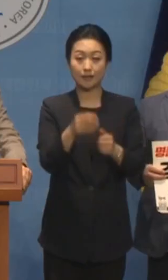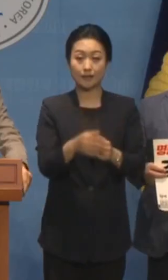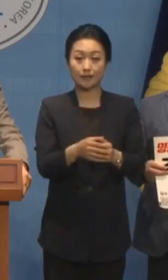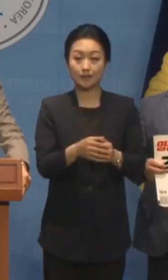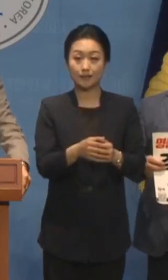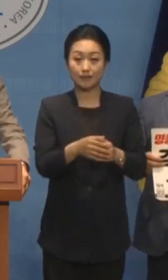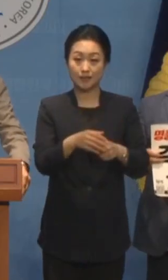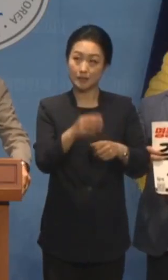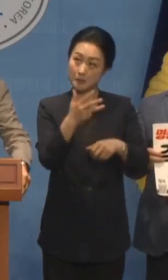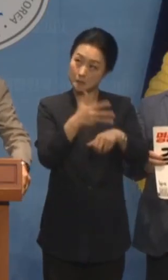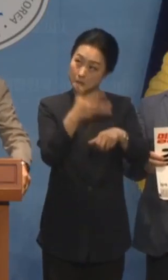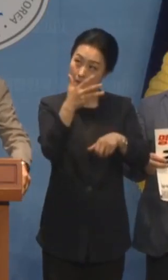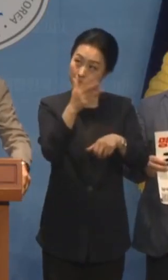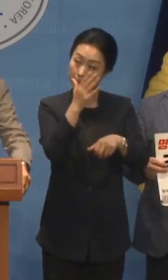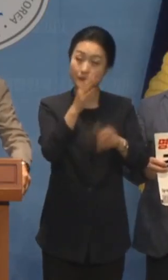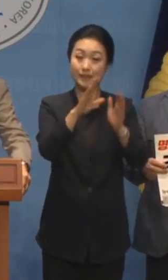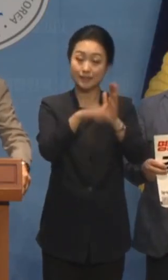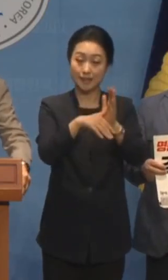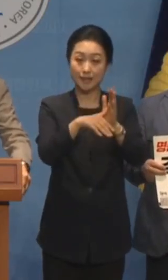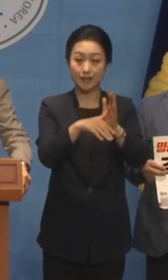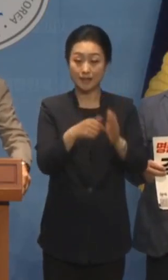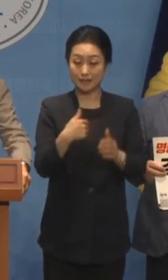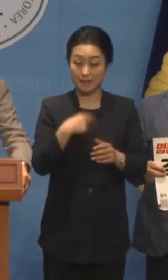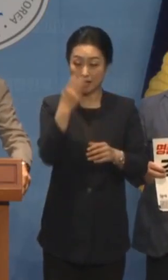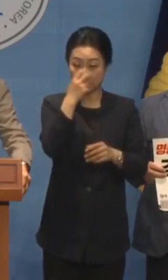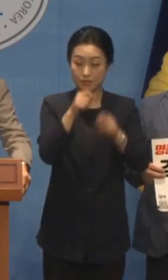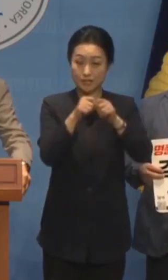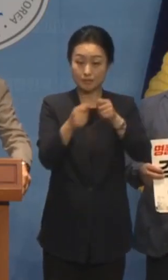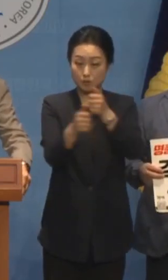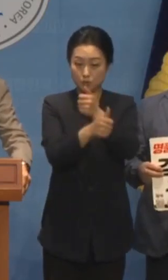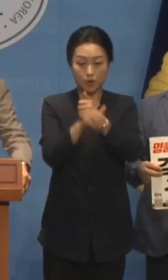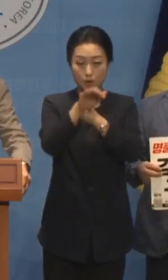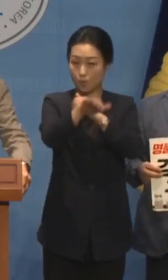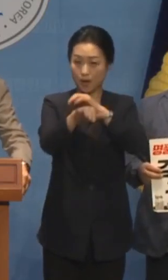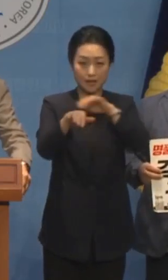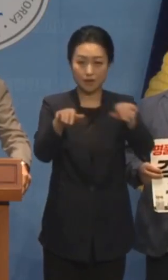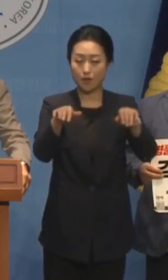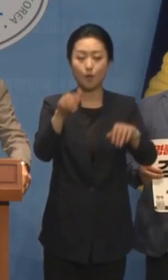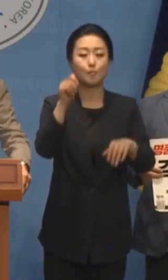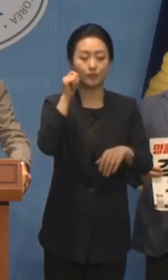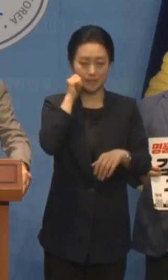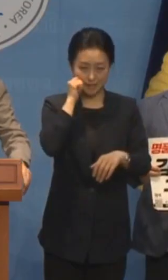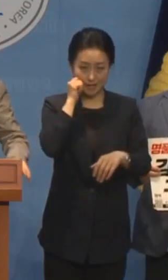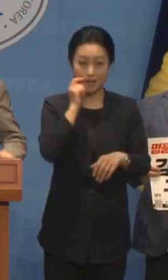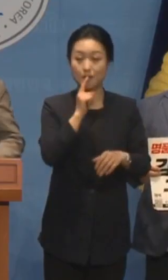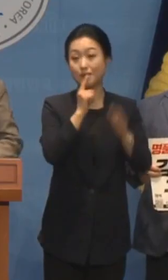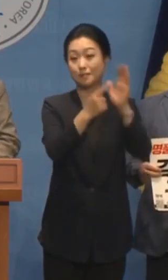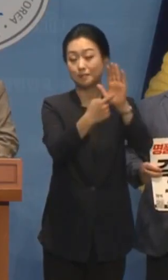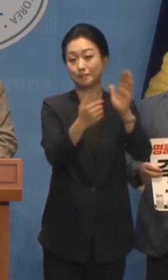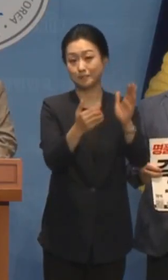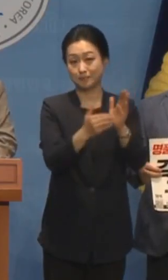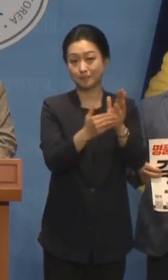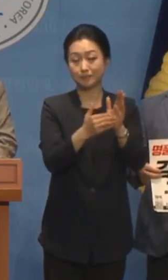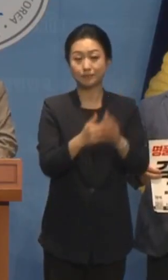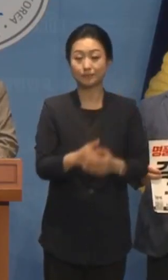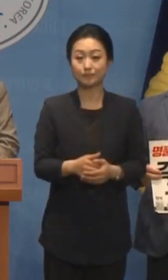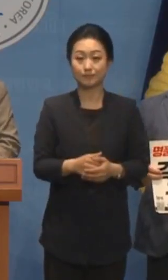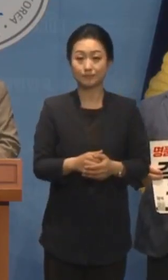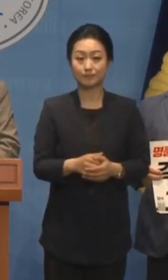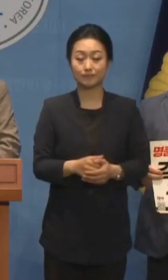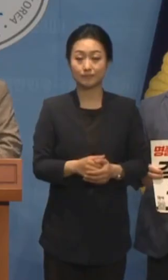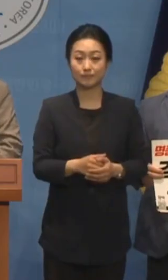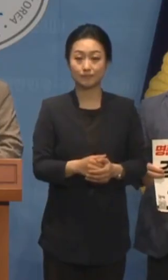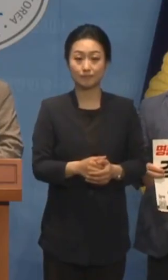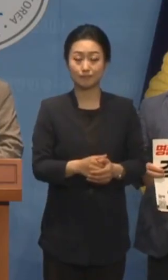했습니다. 제가 수사심의위원회에 관여할 수 없습니다라고 하는 발언은 제3자